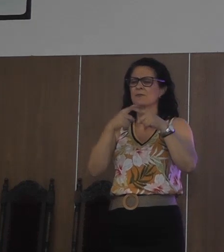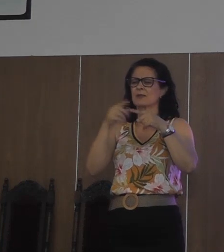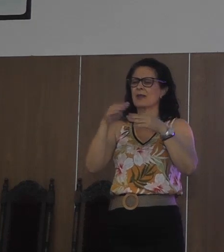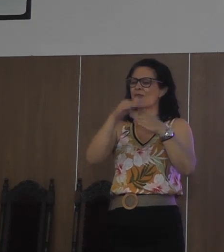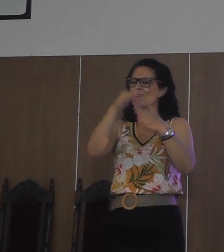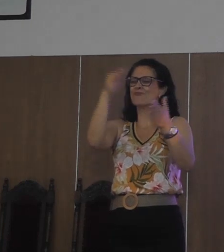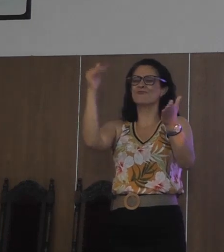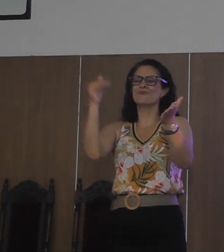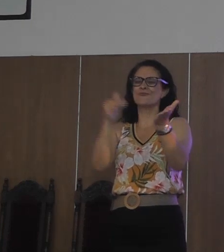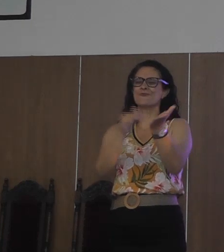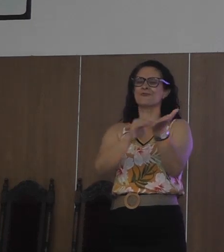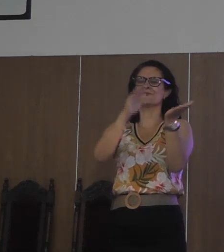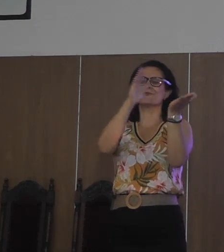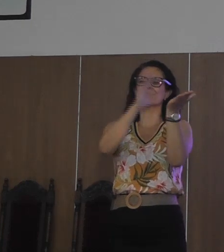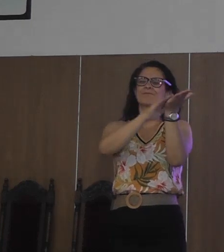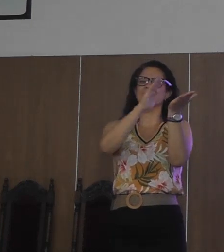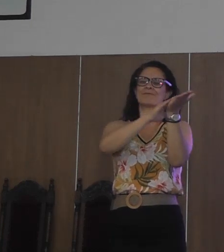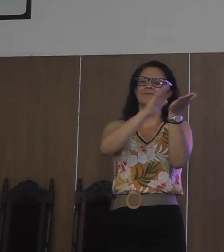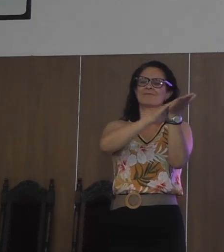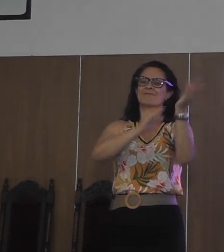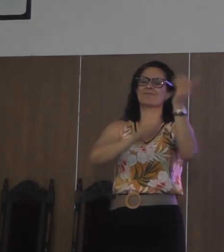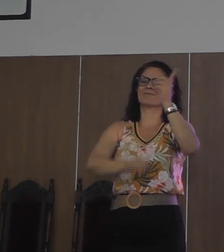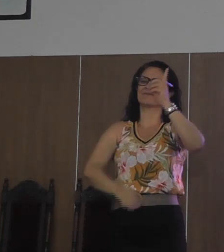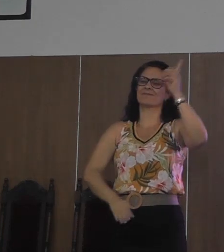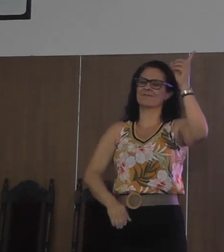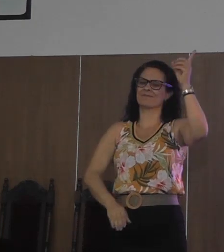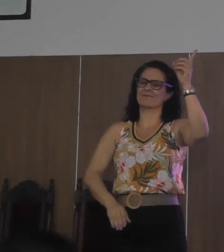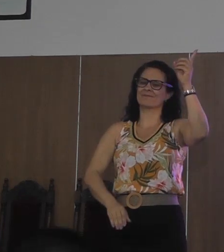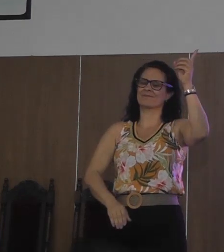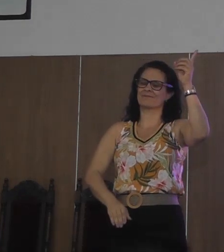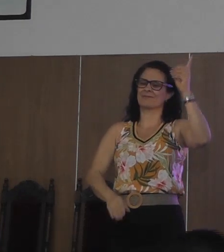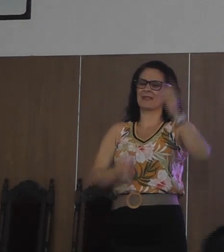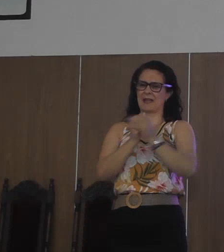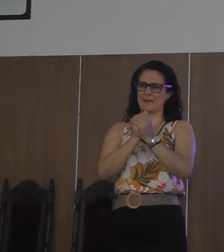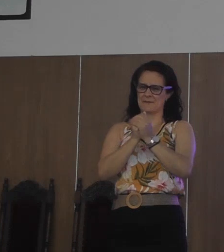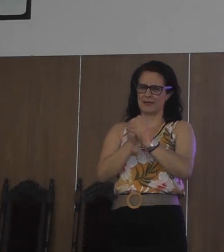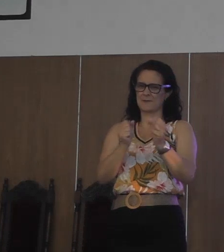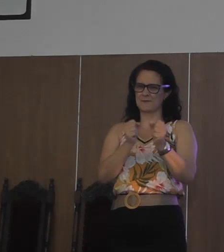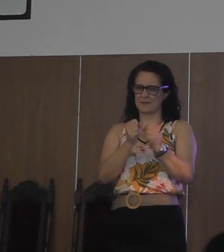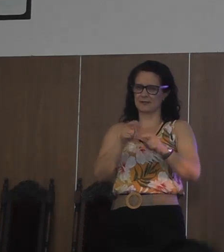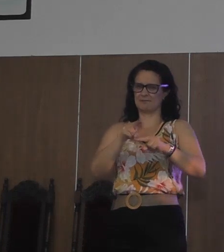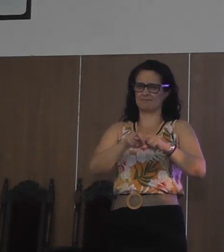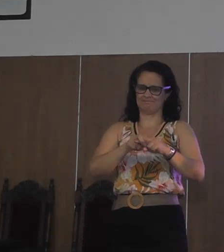do Senhor Jesus. Amém. Podeis assentar, tomar vossos assentos.